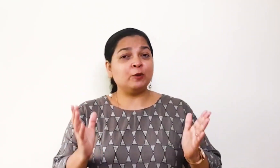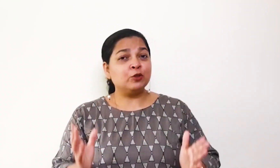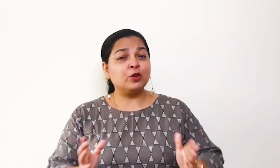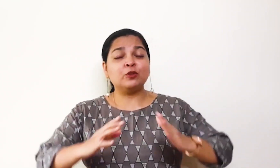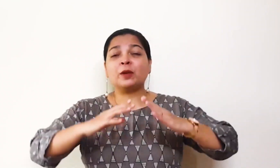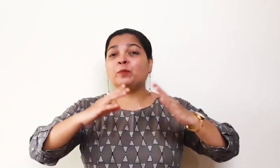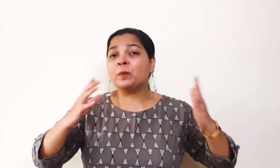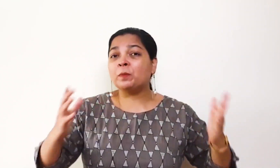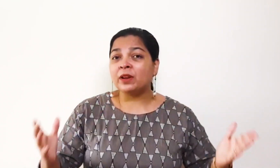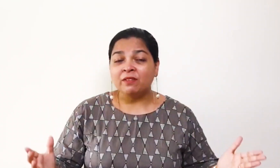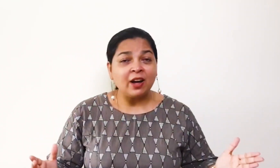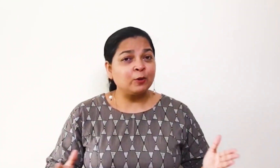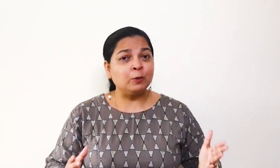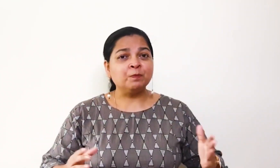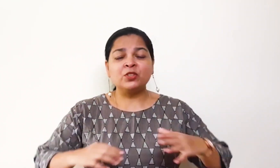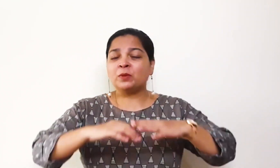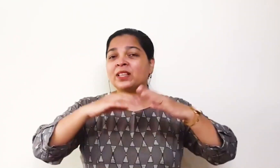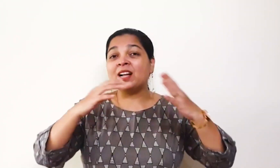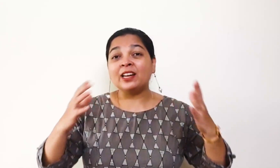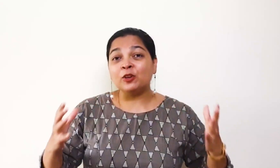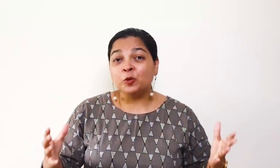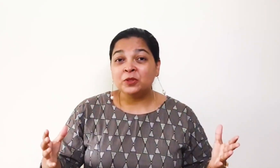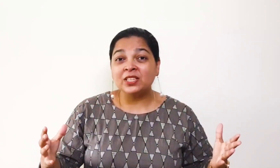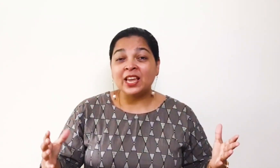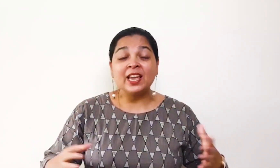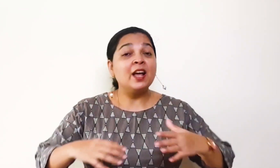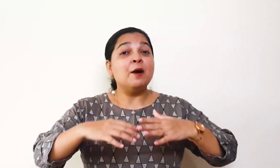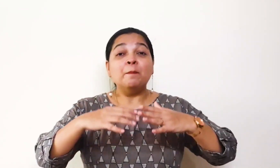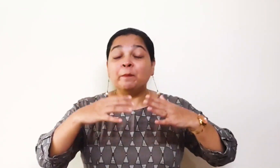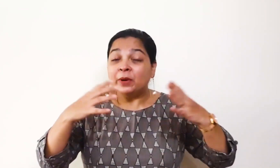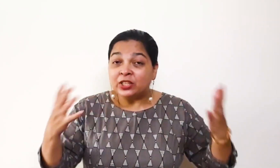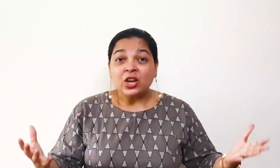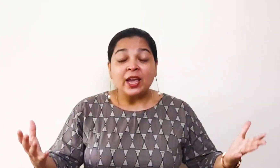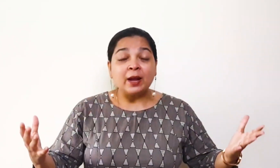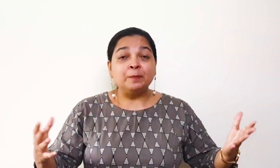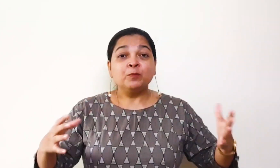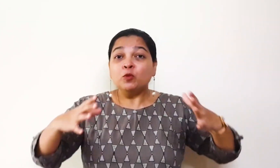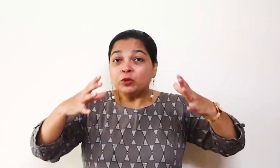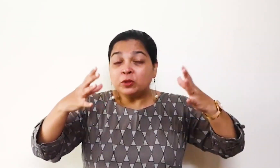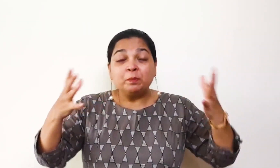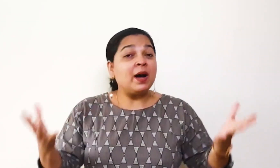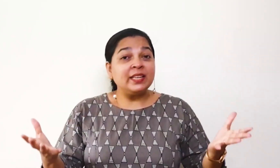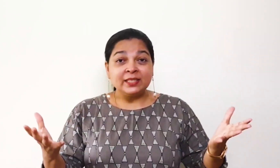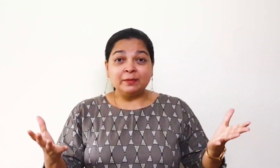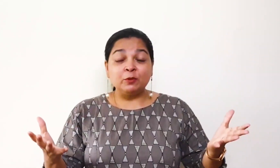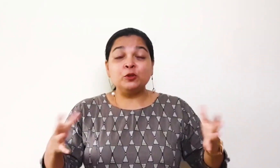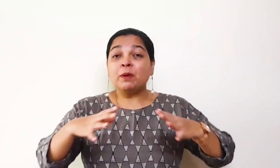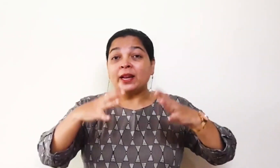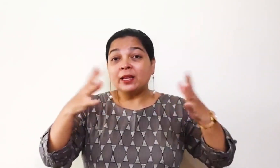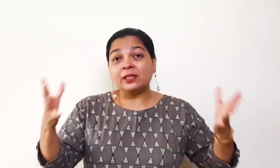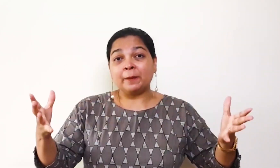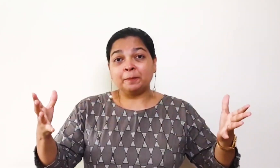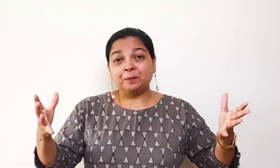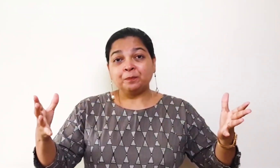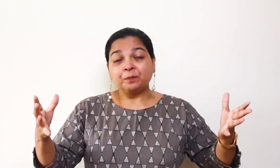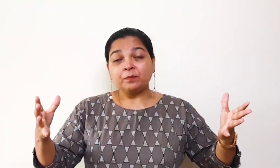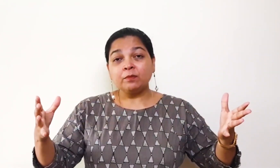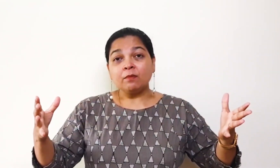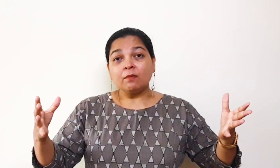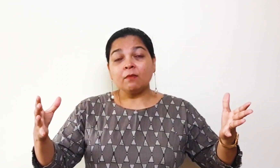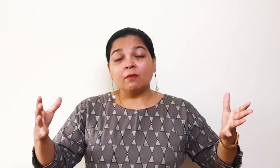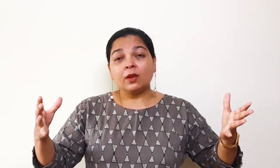केमिति परमेश्वर नोहंक पूरा परिवार को चमत्कार भाबरे रक्षा कले सेही पानीरु जेउ पानीरे कि